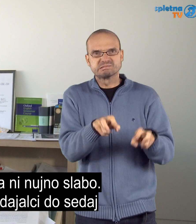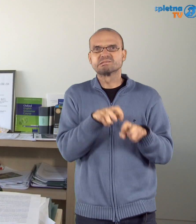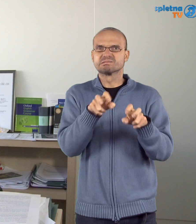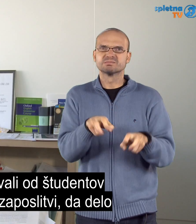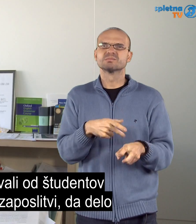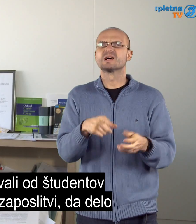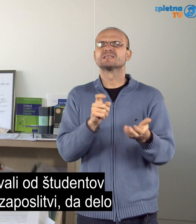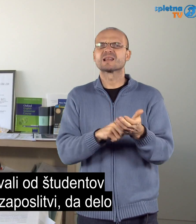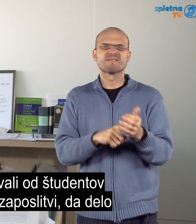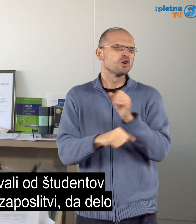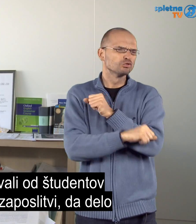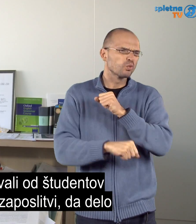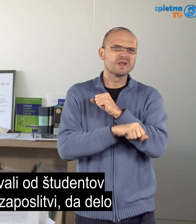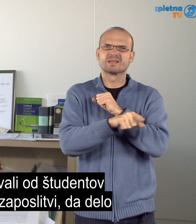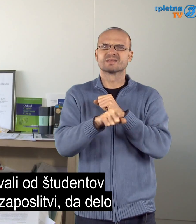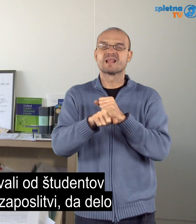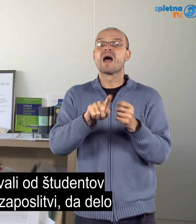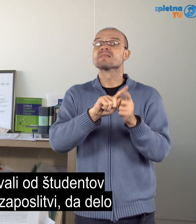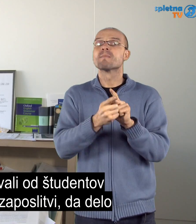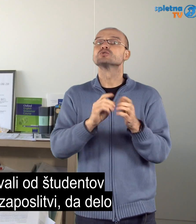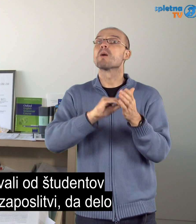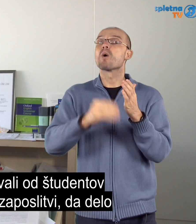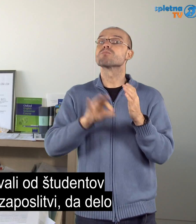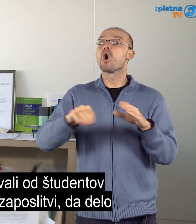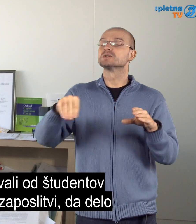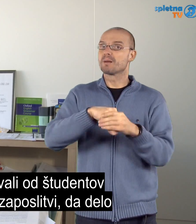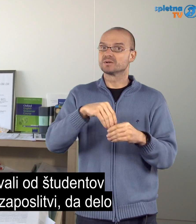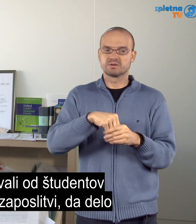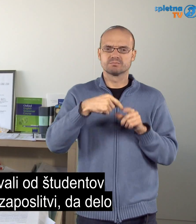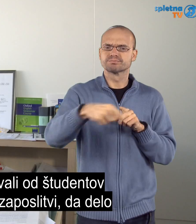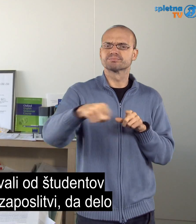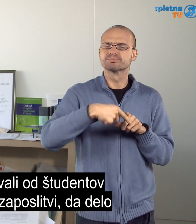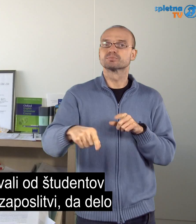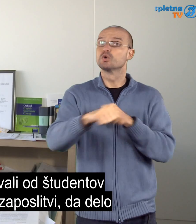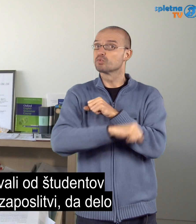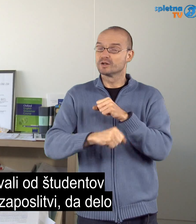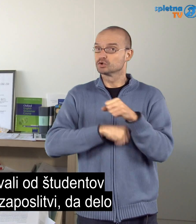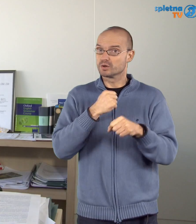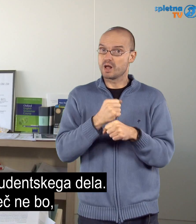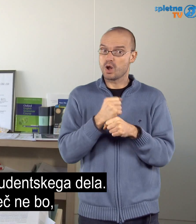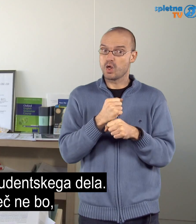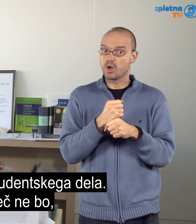zahtevali od študentov namesto pogodbe o zaposlitvi, da delo opravljajo preko študentskega dela,